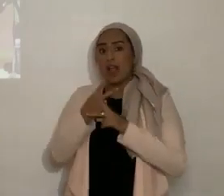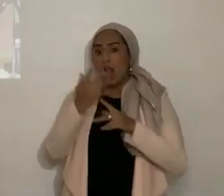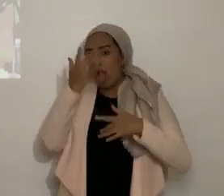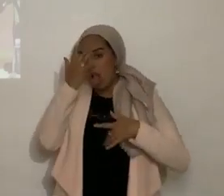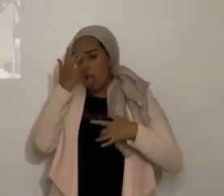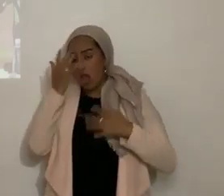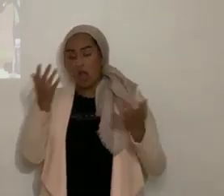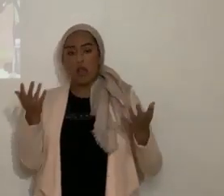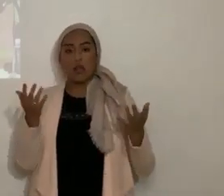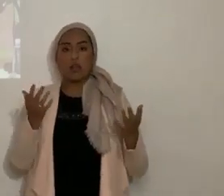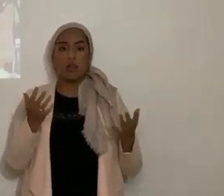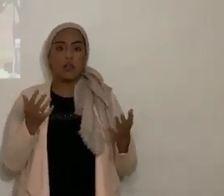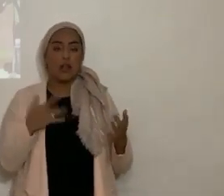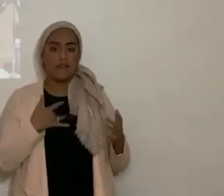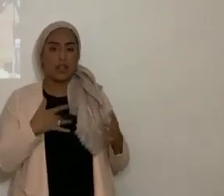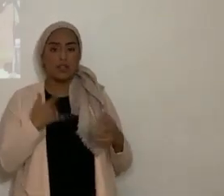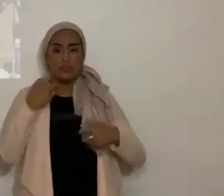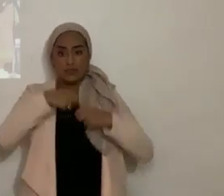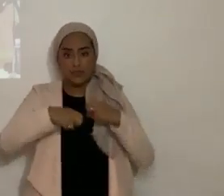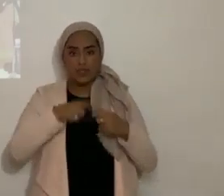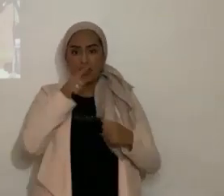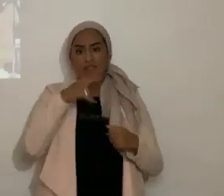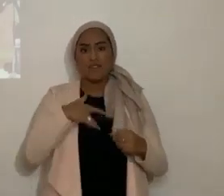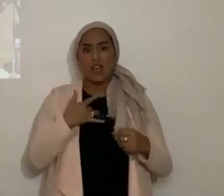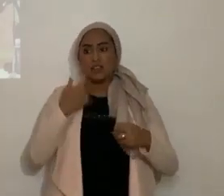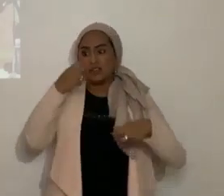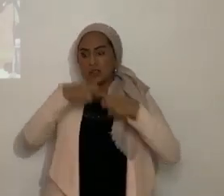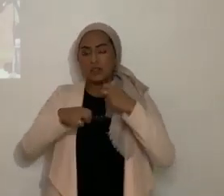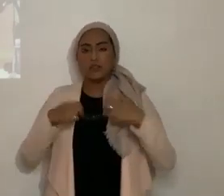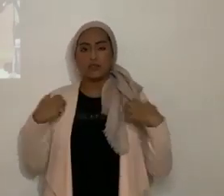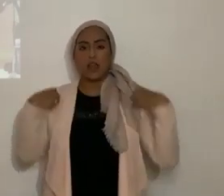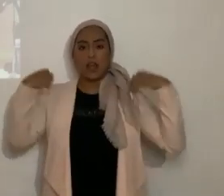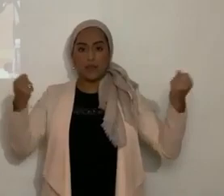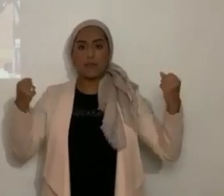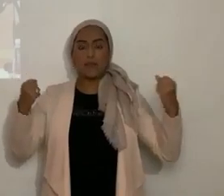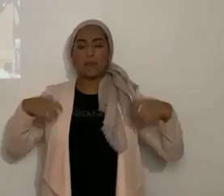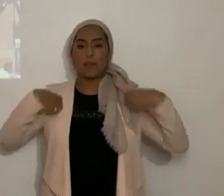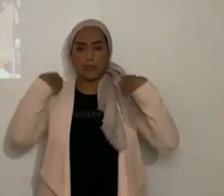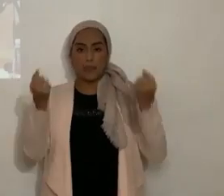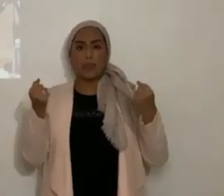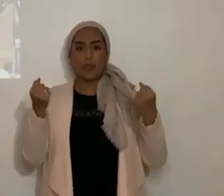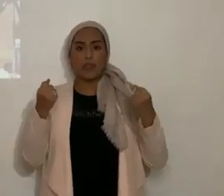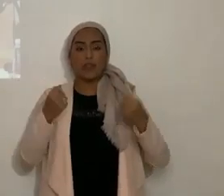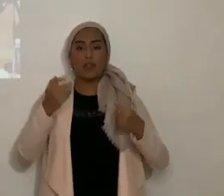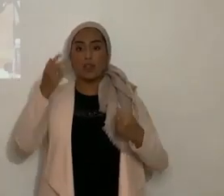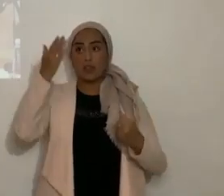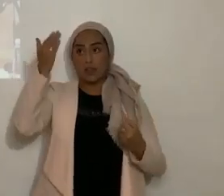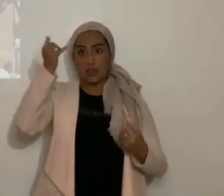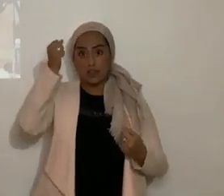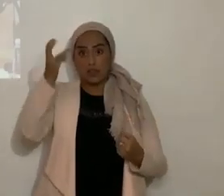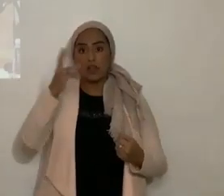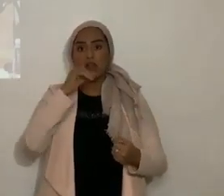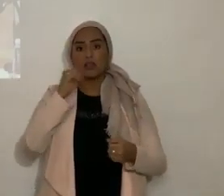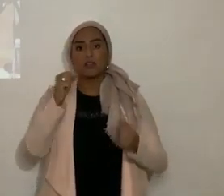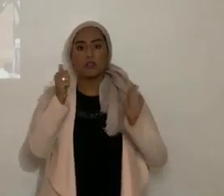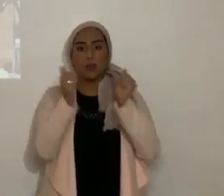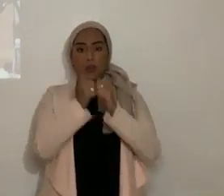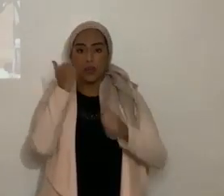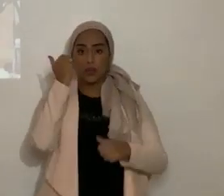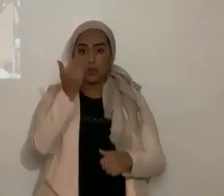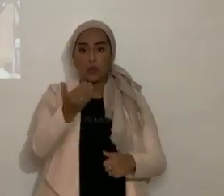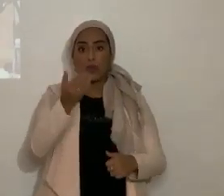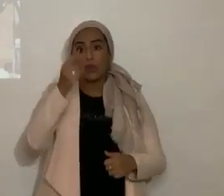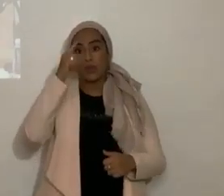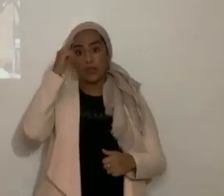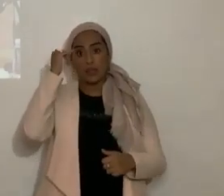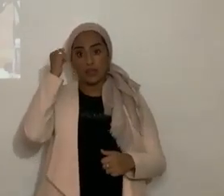¿Estás atribulado? ¿Te sientes atribulado? ¡Ánimo! ¡Ánimo! Yahshua está contigo. Porque